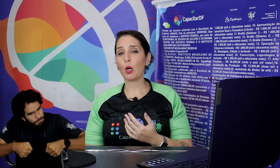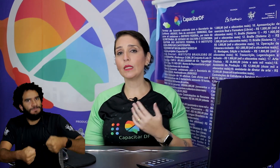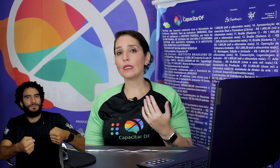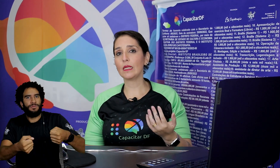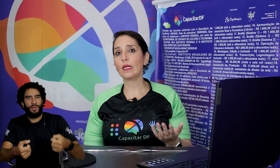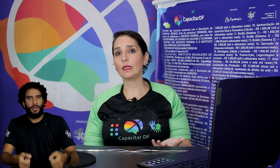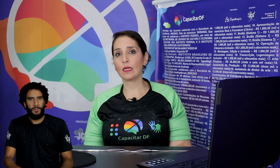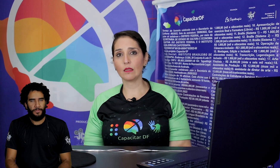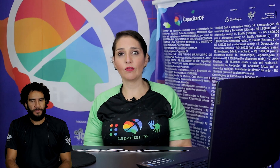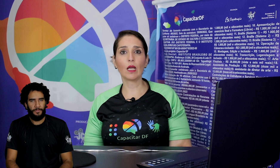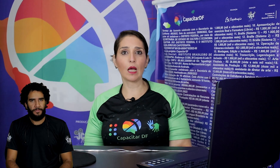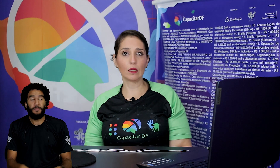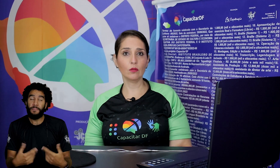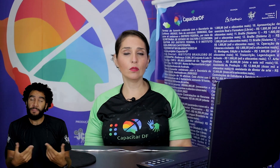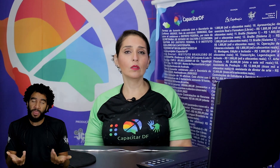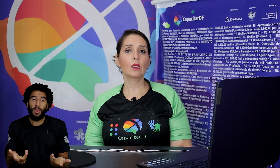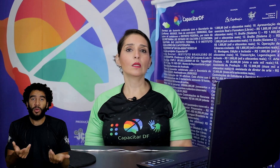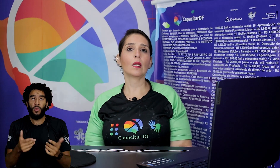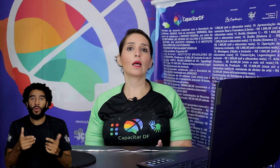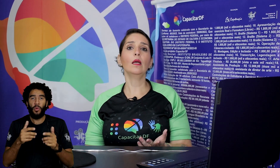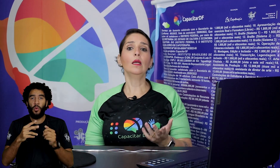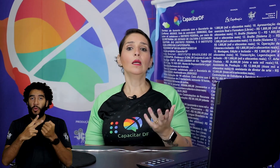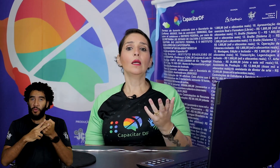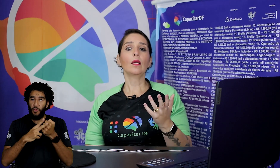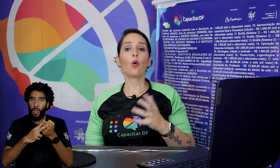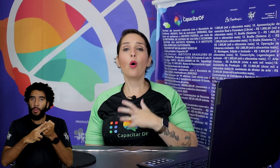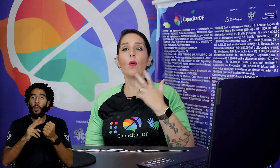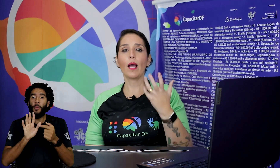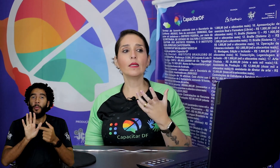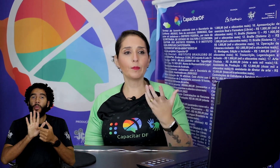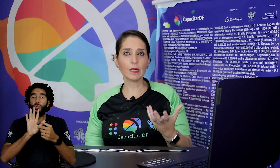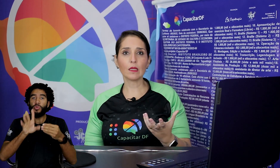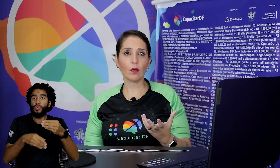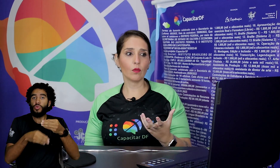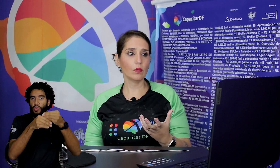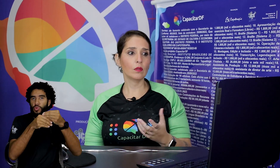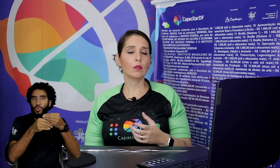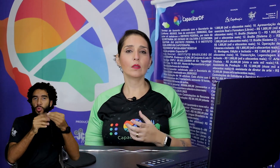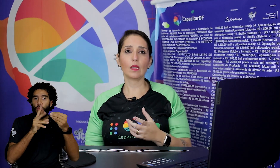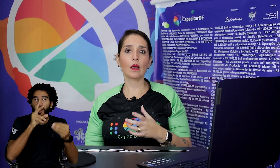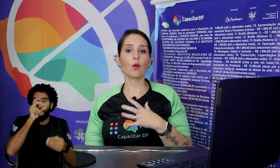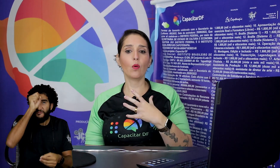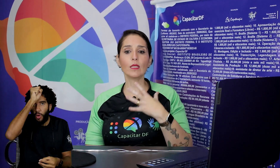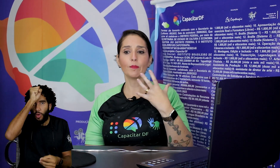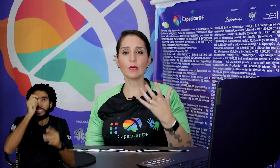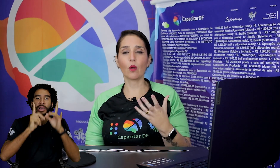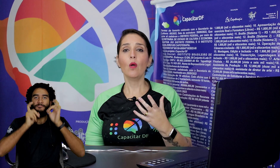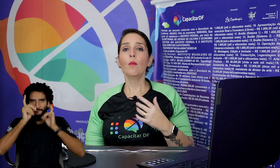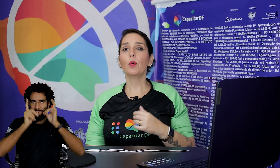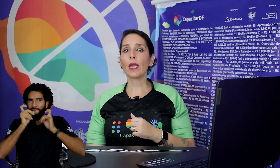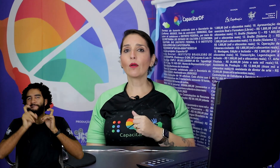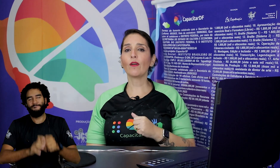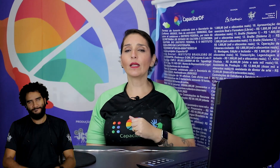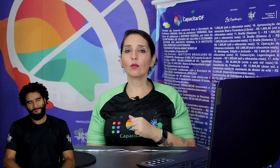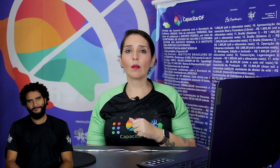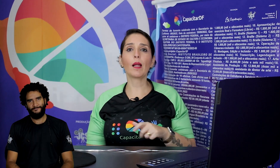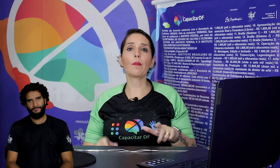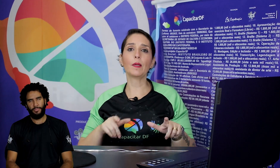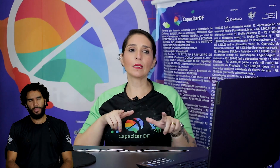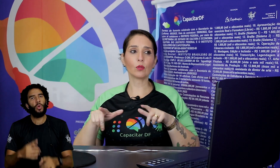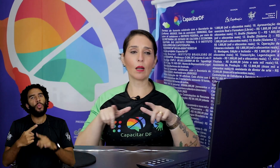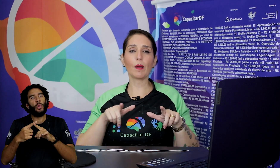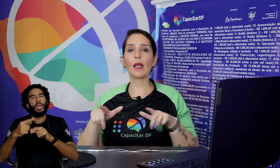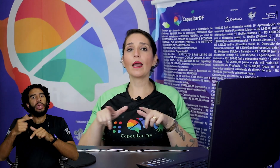eles podem ser intensificados, tá? Com a expressão, tá? Com a expressão. Por que eu falei do